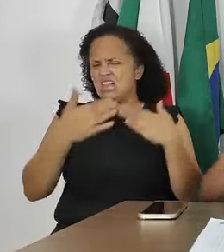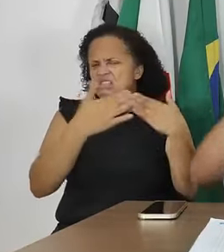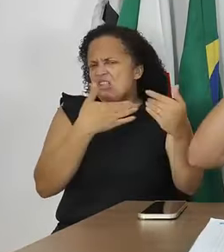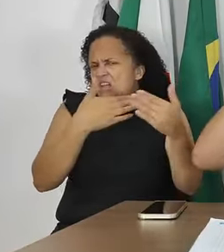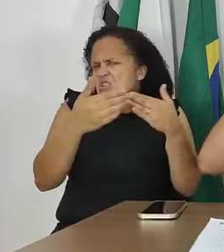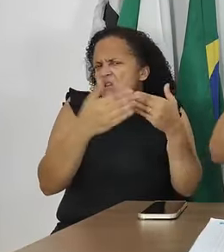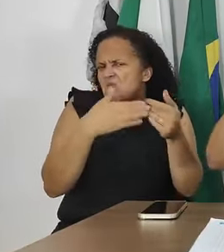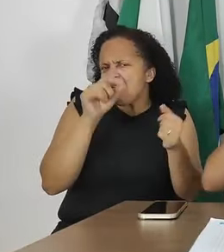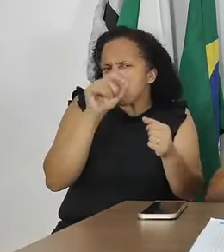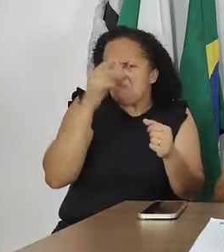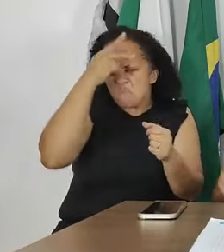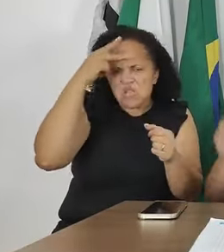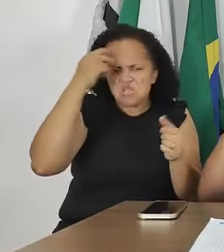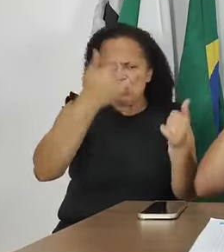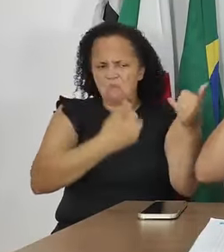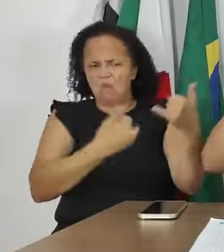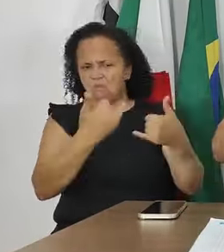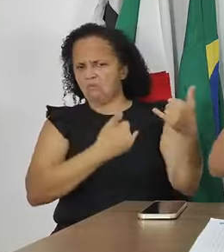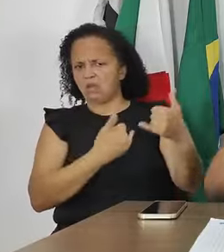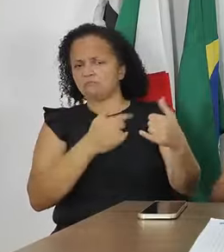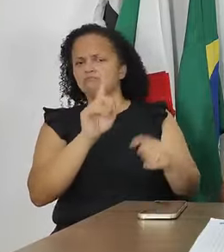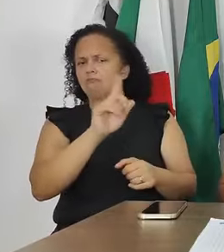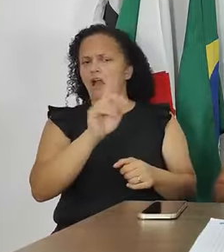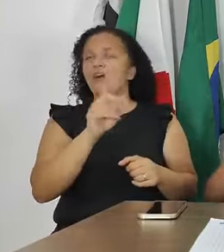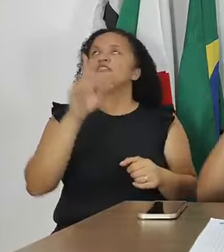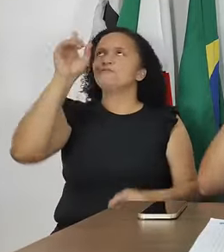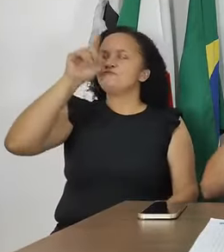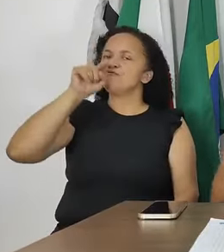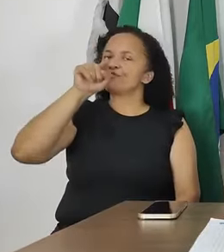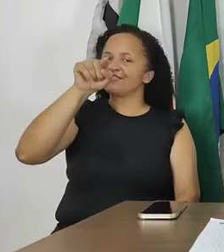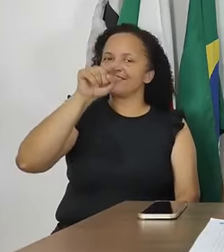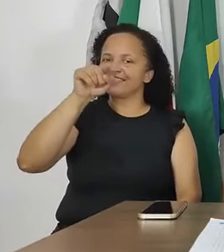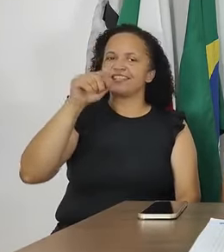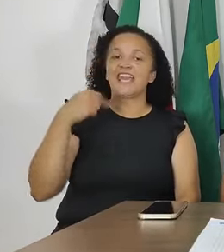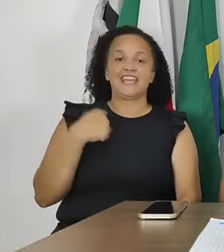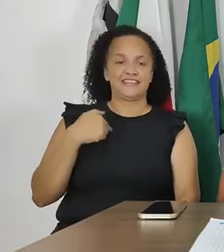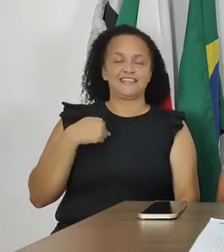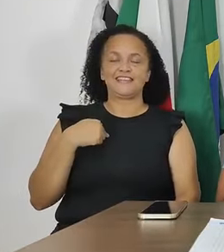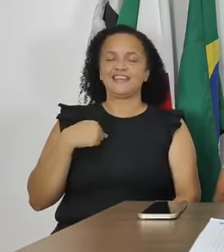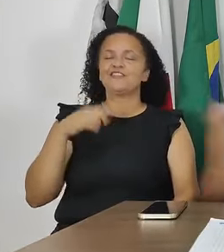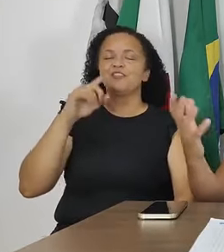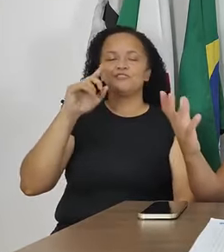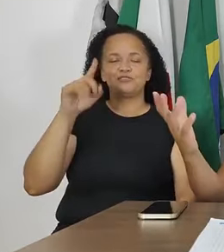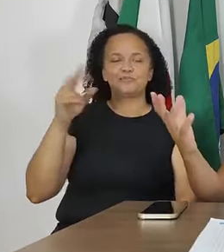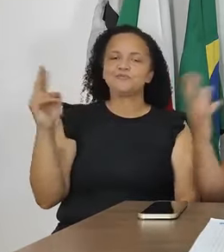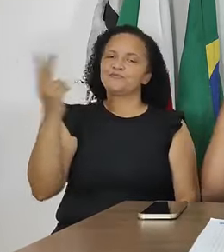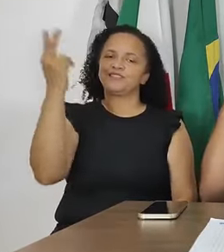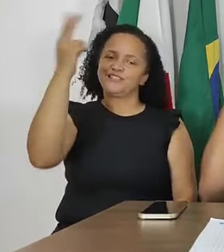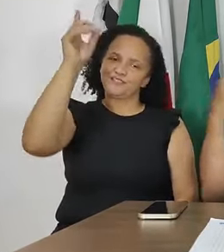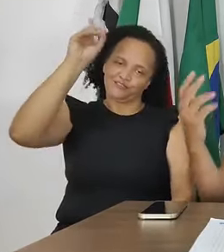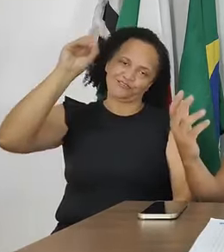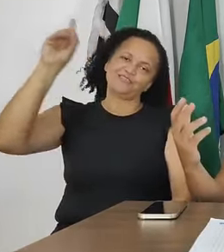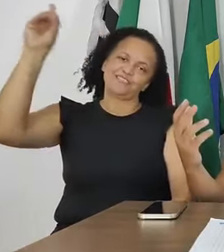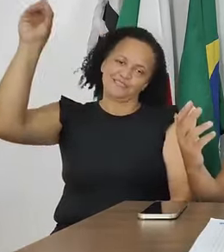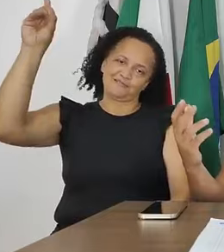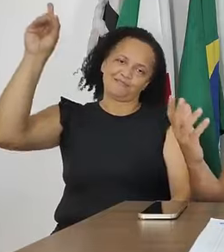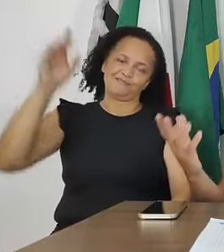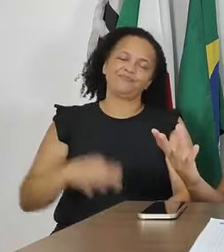você. Você e eu somos a criação desse Deus eterno. O Senhor é Deus